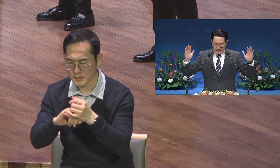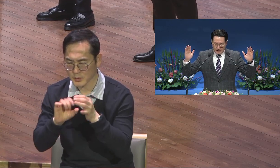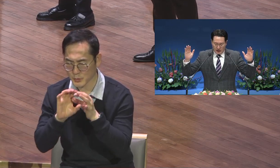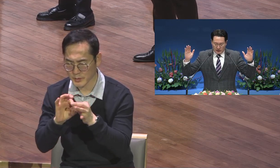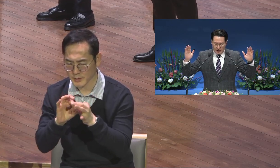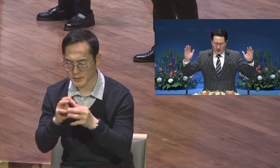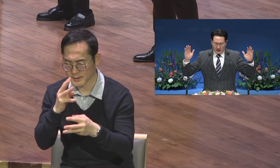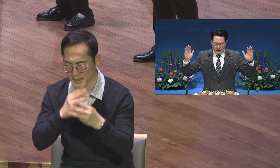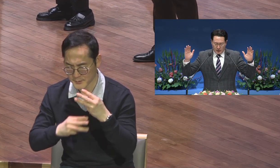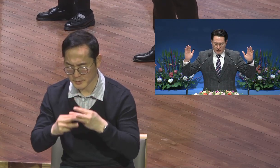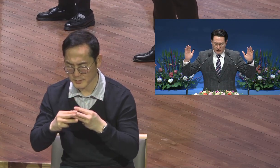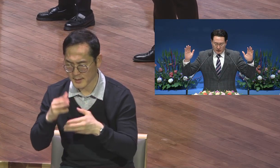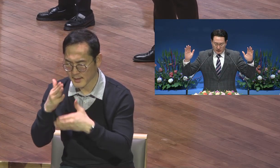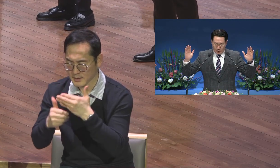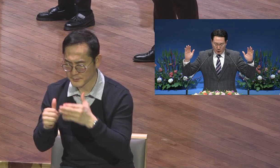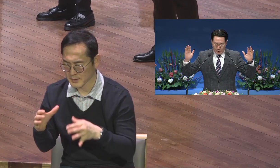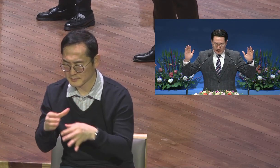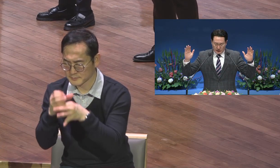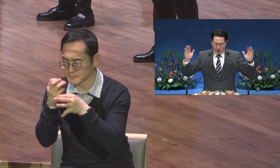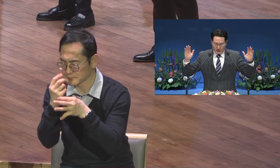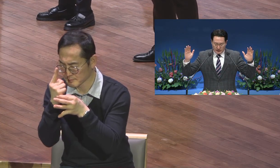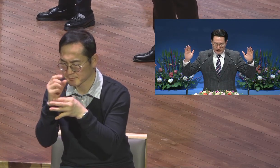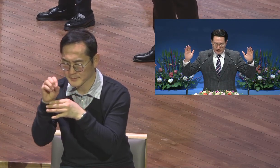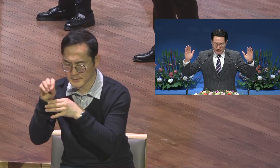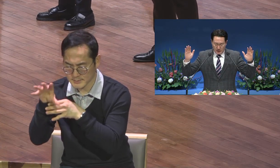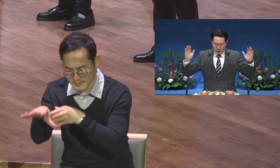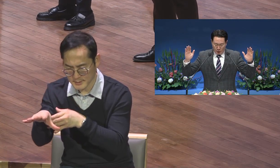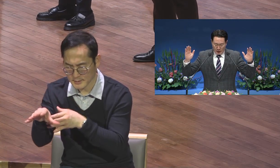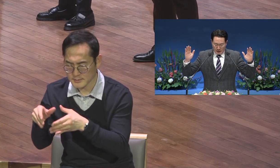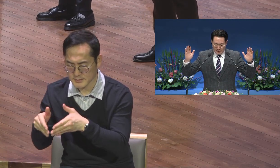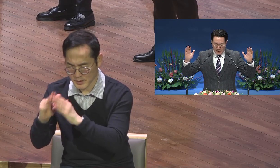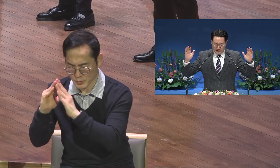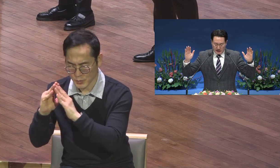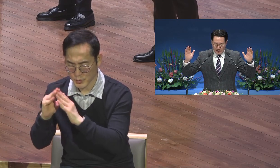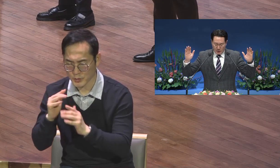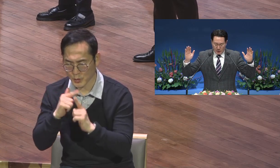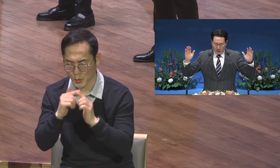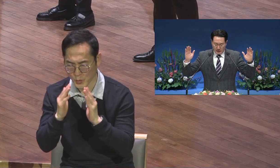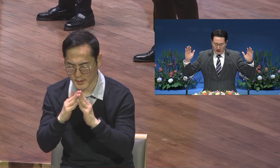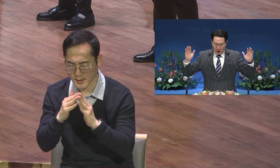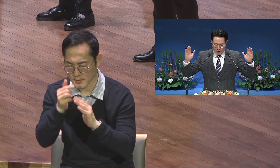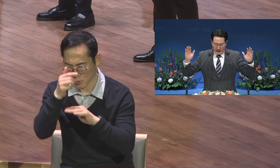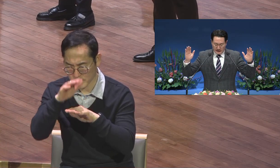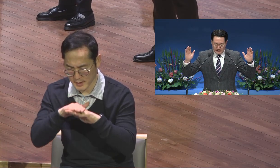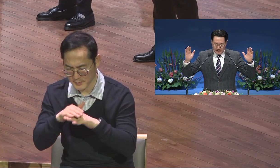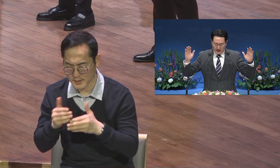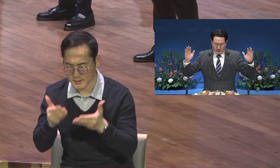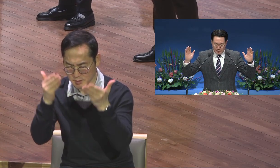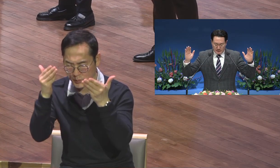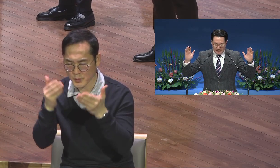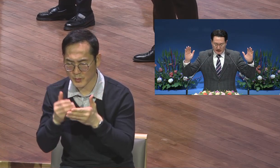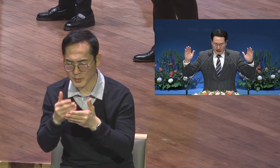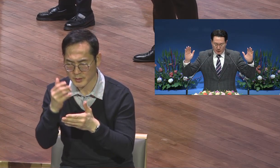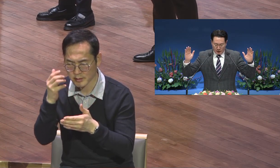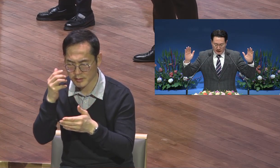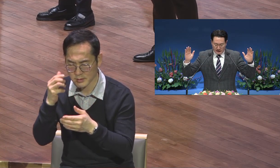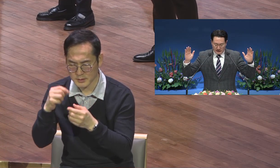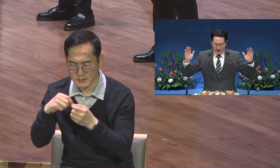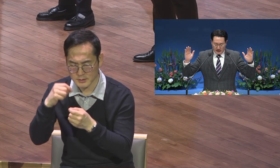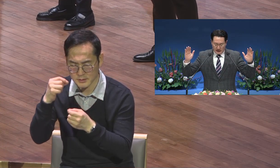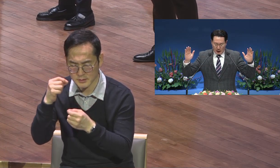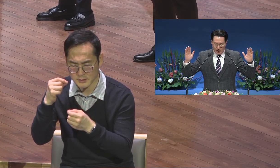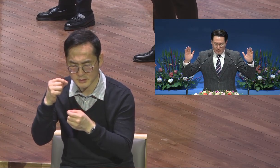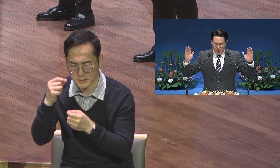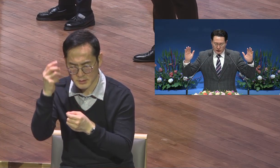렘넌트들을 하나님의 절대 망대로 견고하게 세우면서 교회와 미래를 살리고 영원의 인생 작품을 만들기를